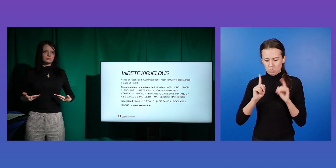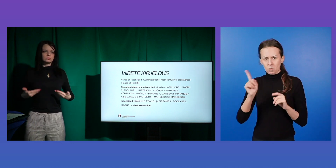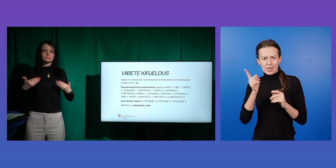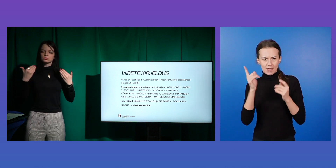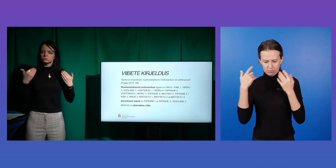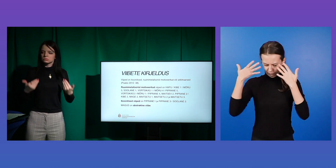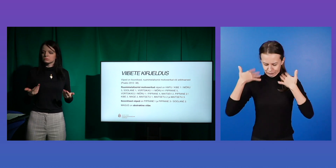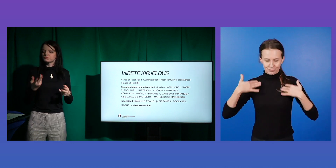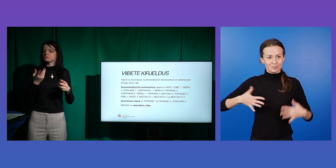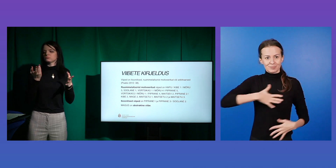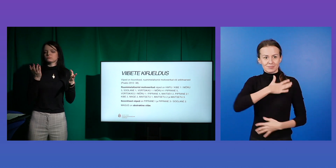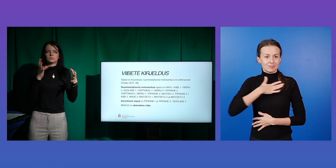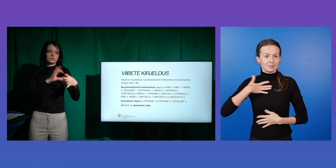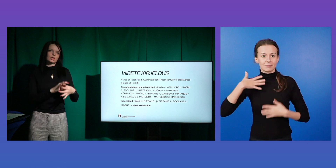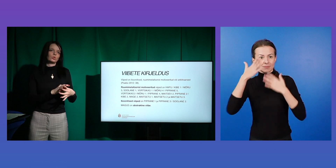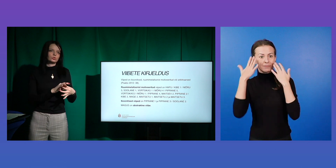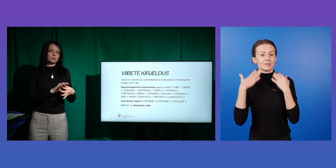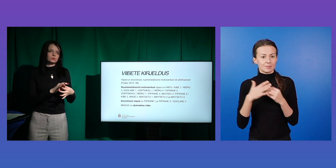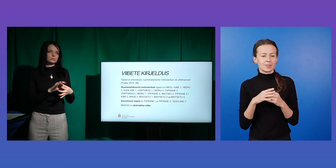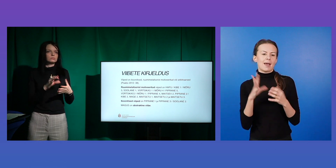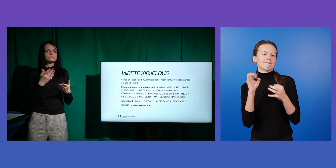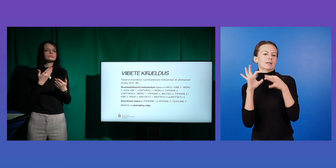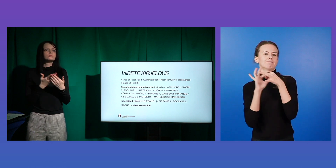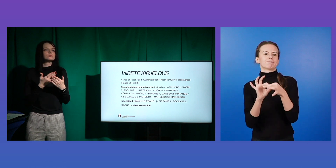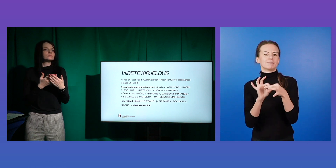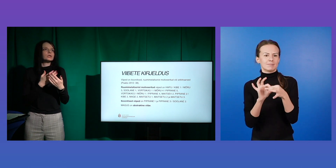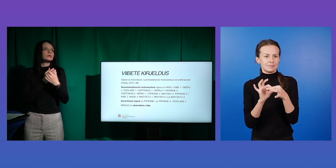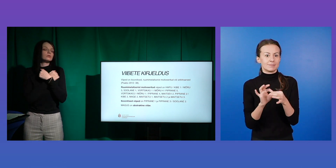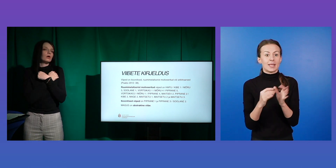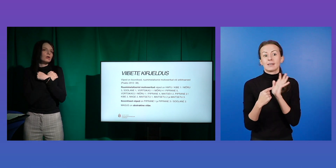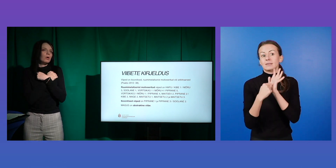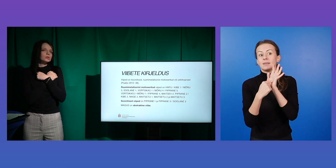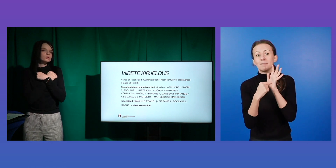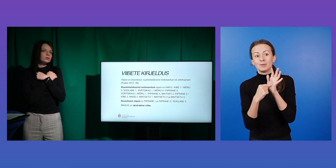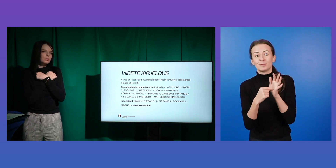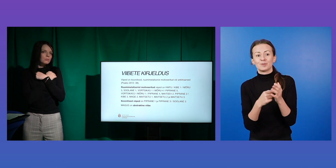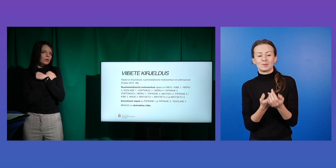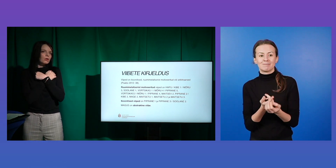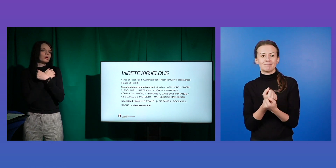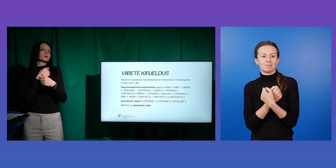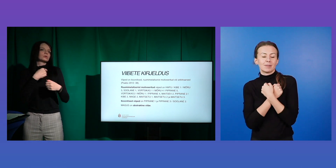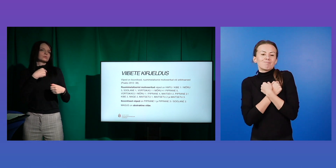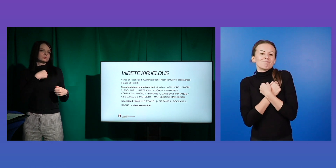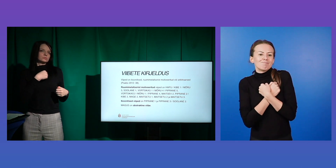ja see asukoht on näiteks, kus ma seda kasutan, on seotud. Näiteks